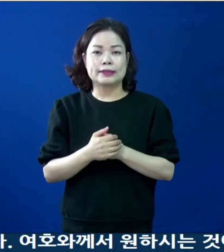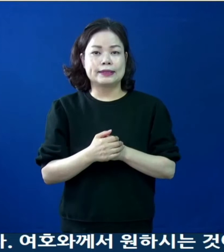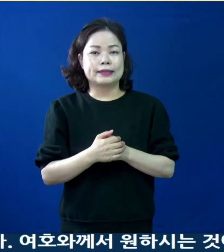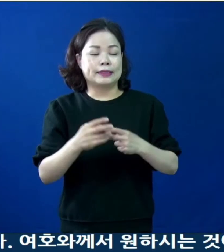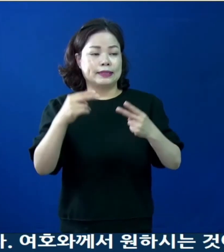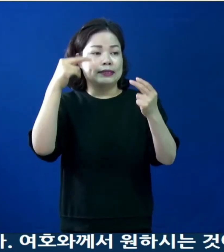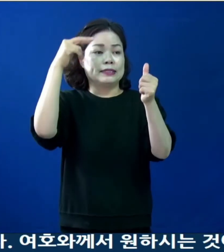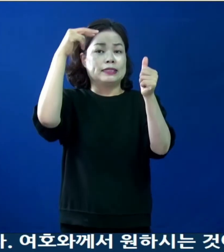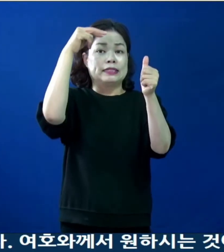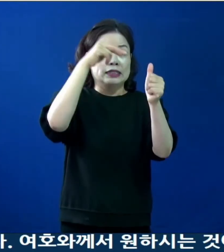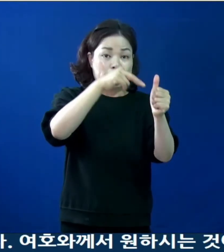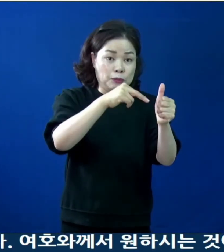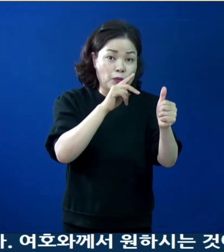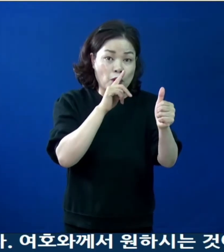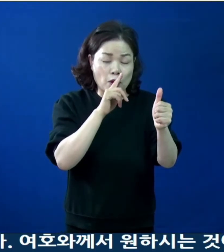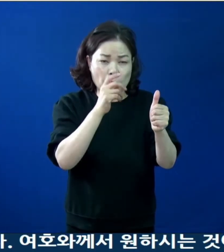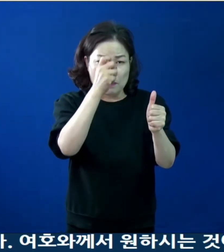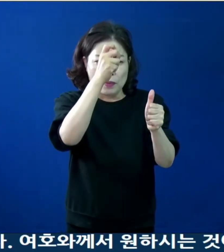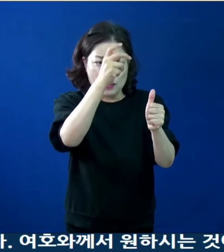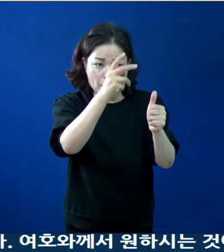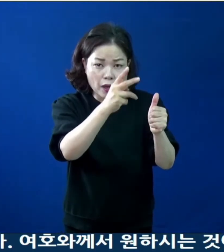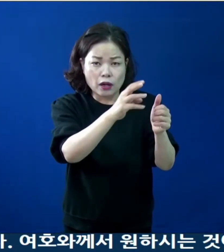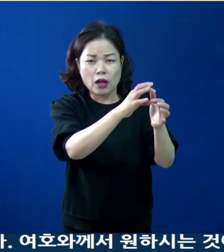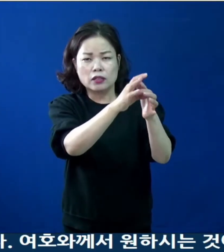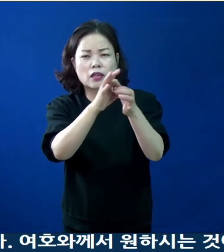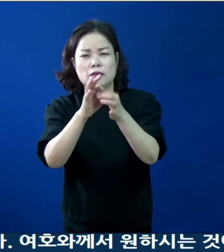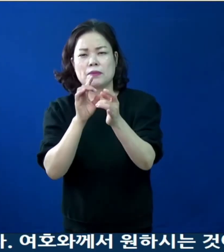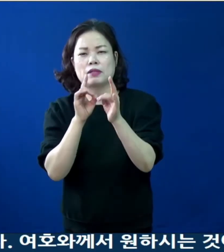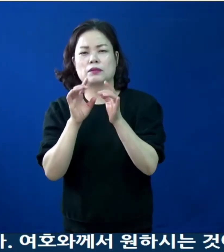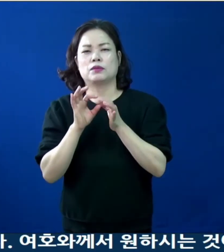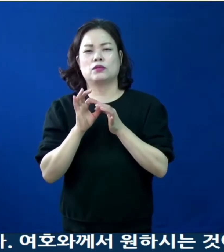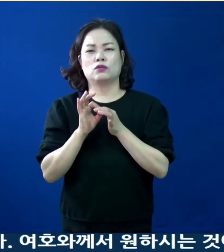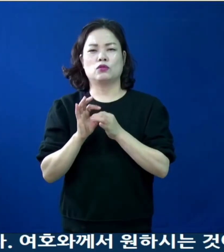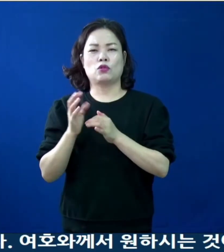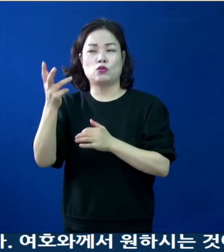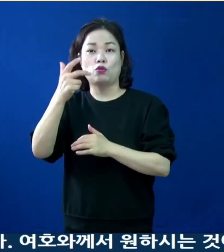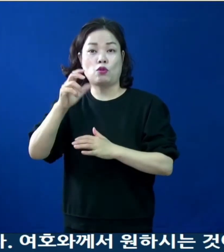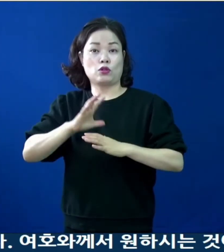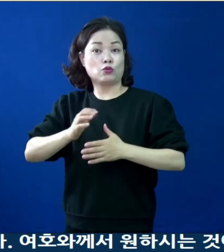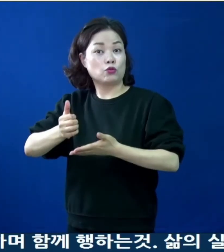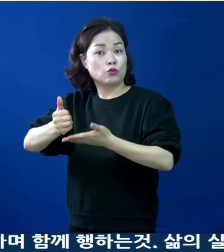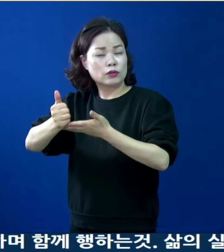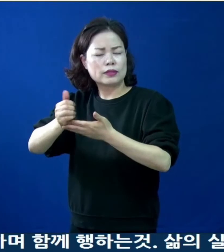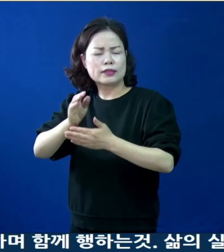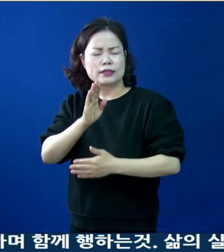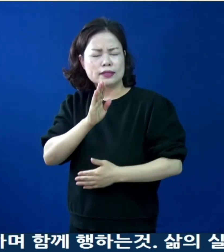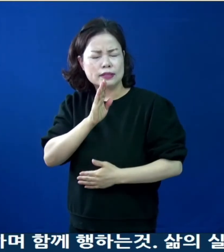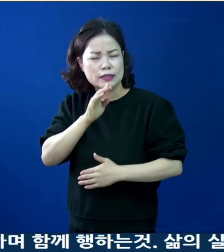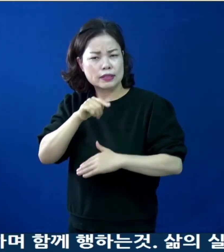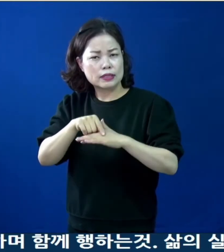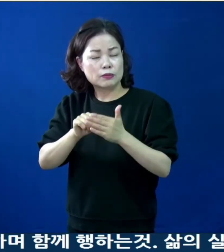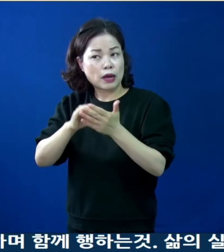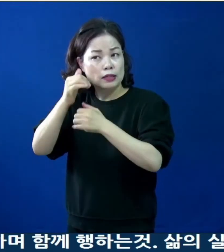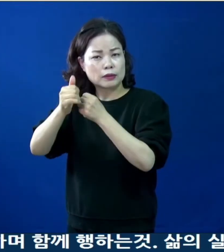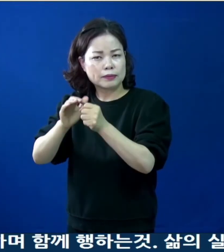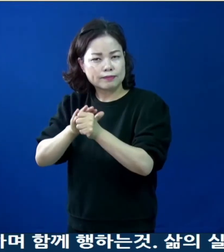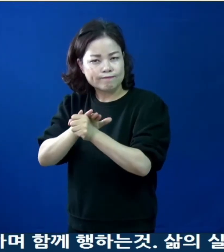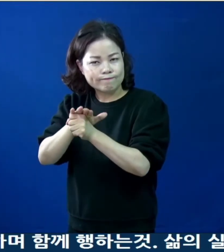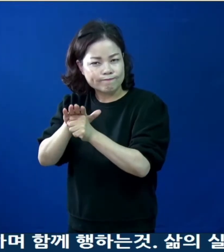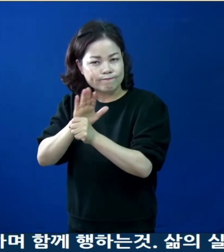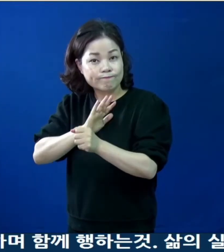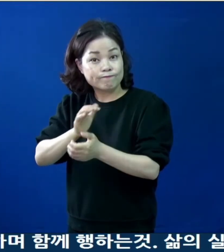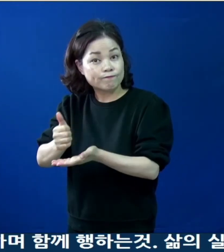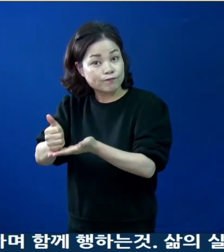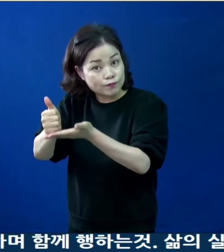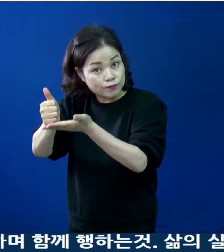신명기의 말씀 그리고 몇몇 관계된 말씀을 통해서 여호와를 경외하는 것은 진심으로 하나님을 사랑하고 존경과 경의를